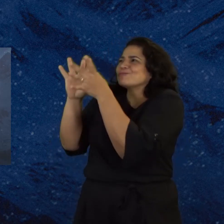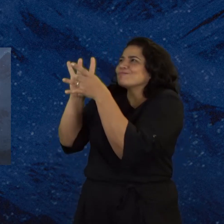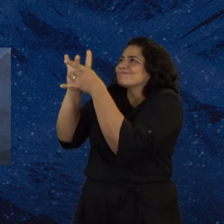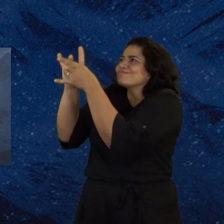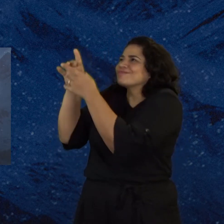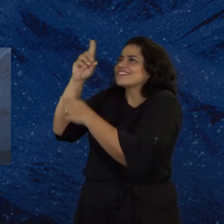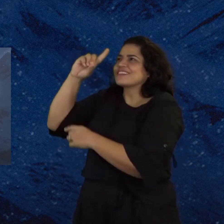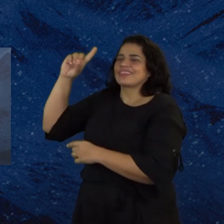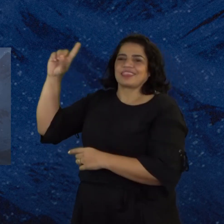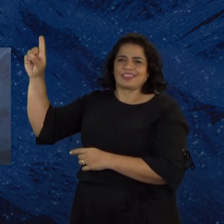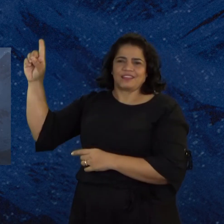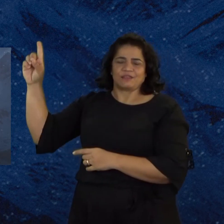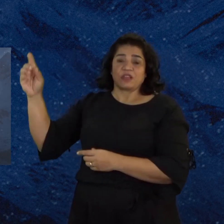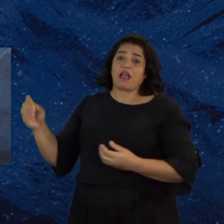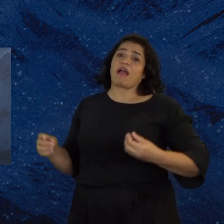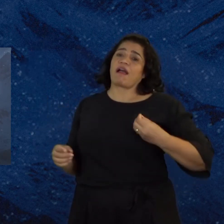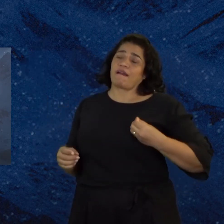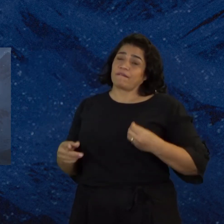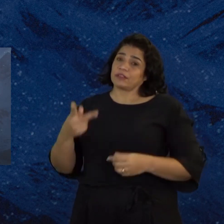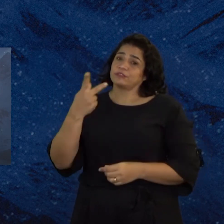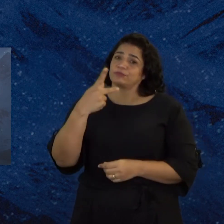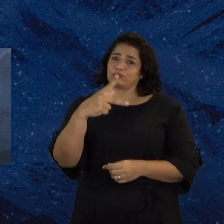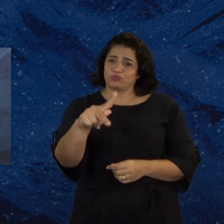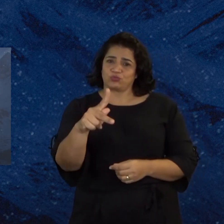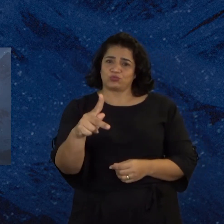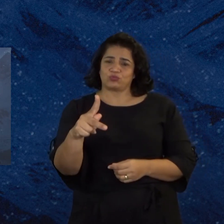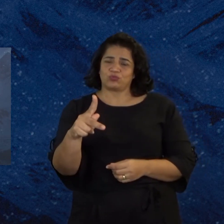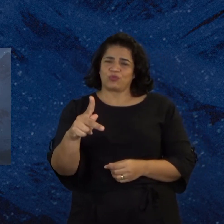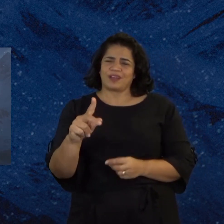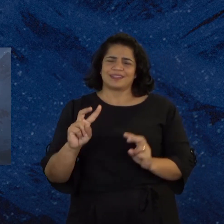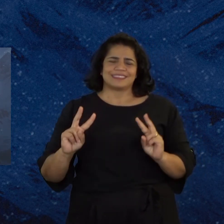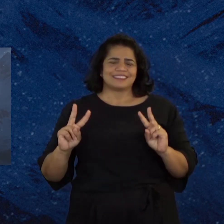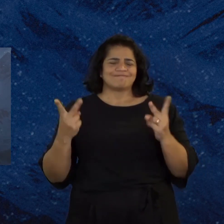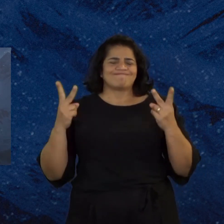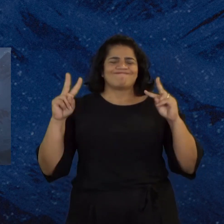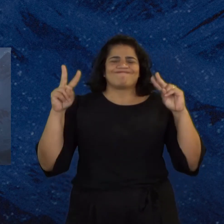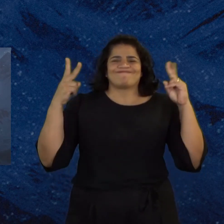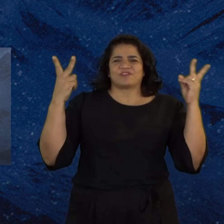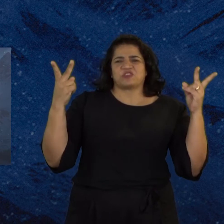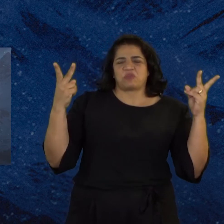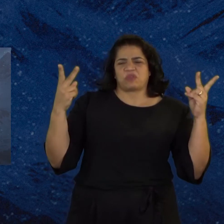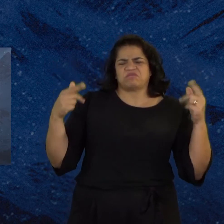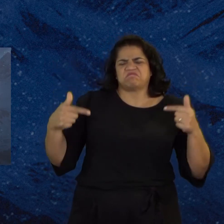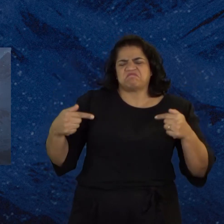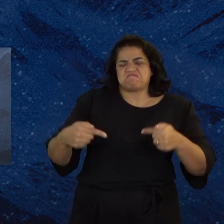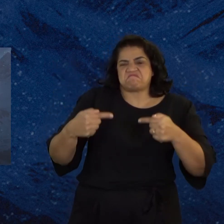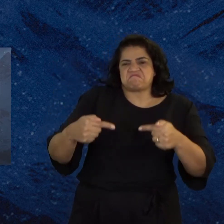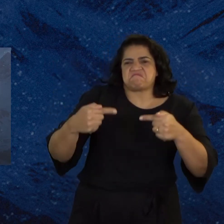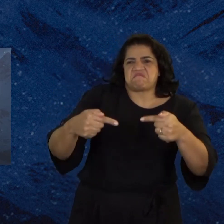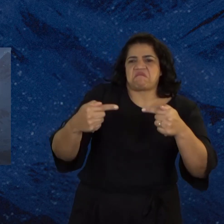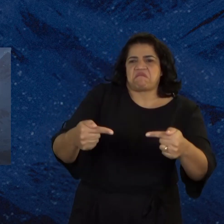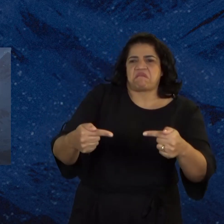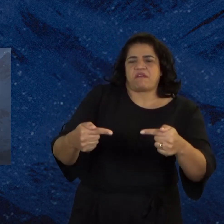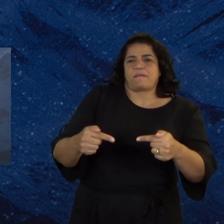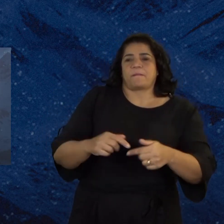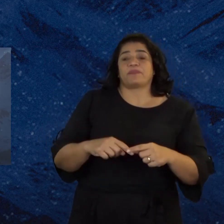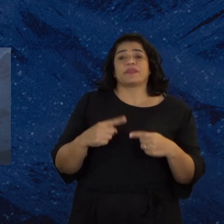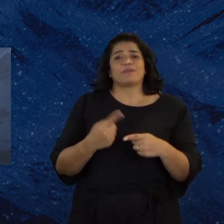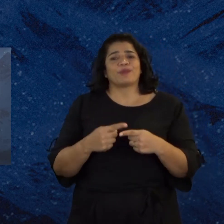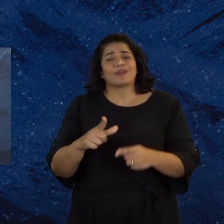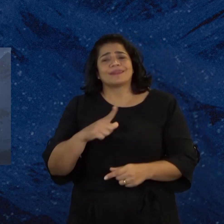você vai ter uma vida de vitórias nas suas lutas. Paz para lutar.